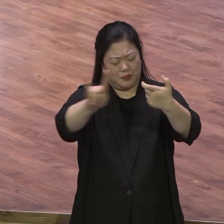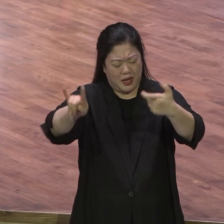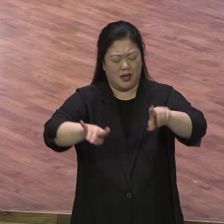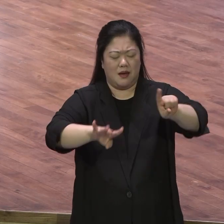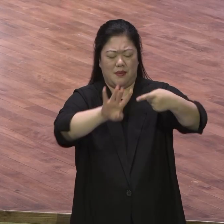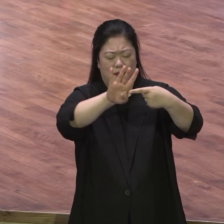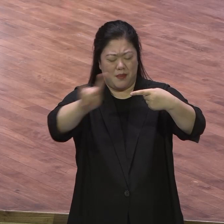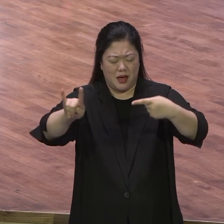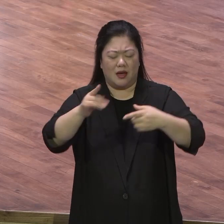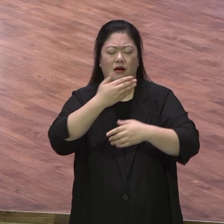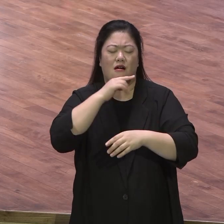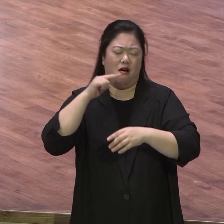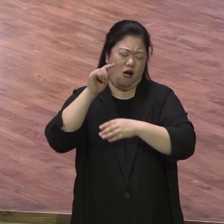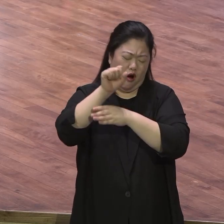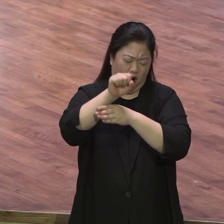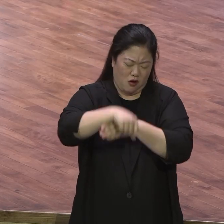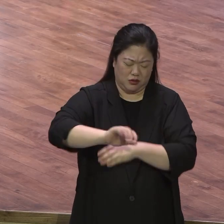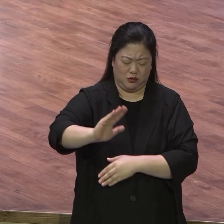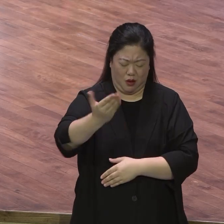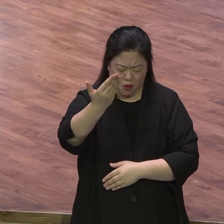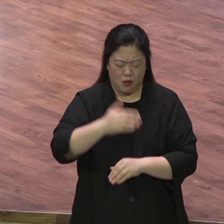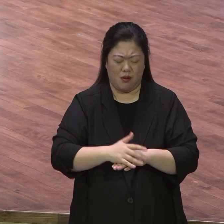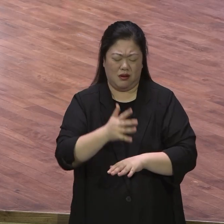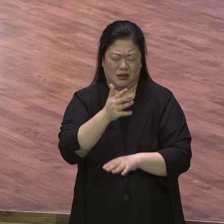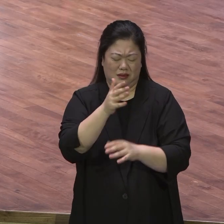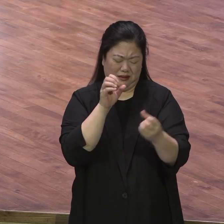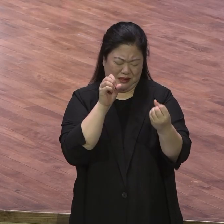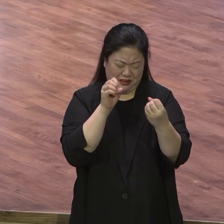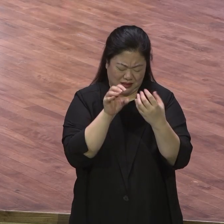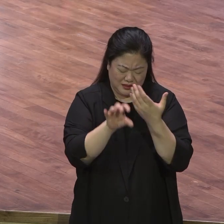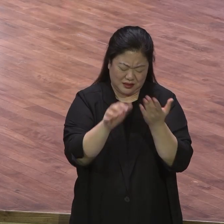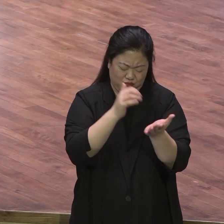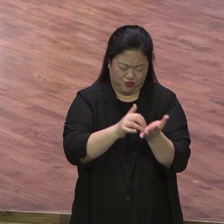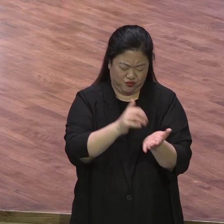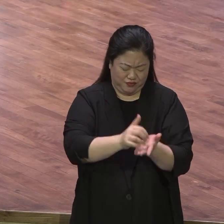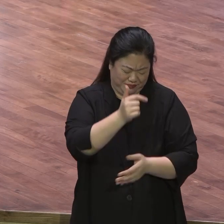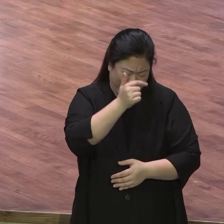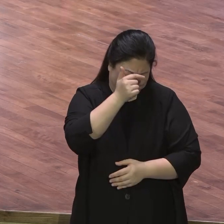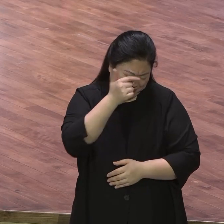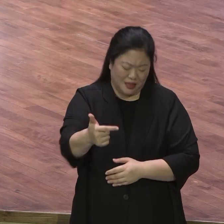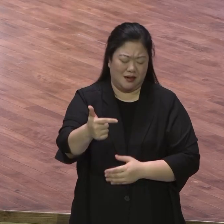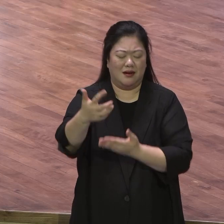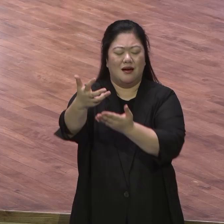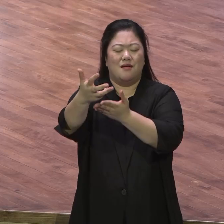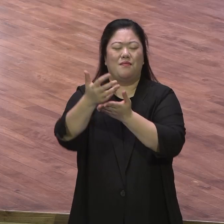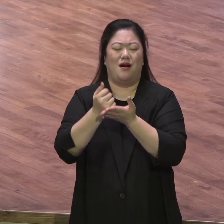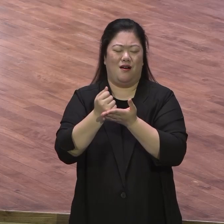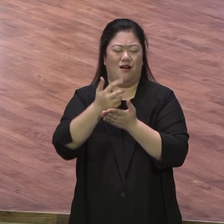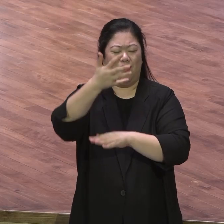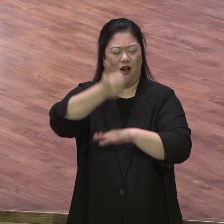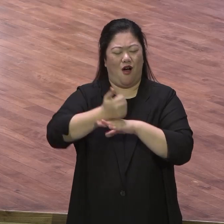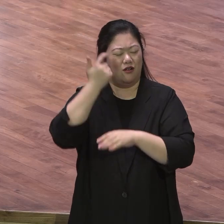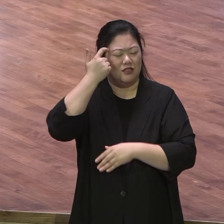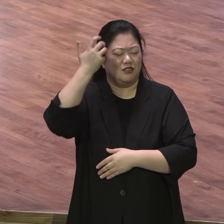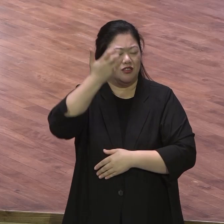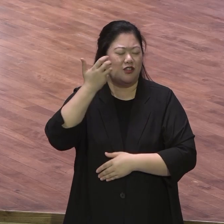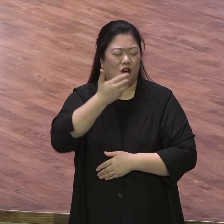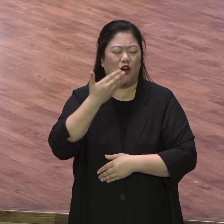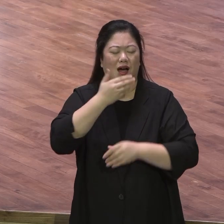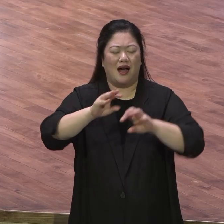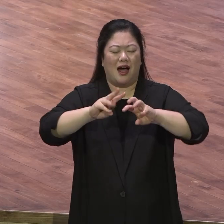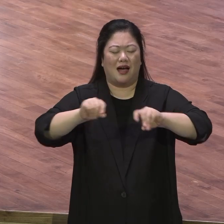변화되어져서 많은 응답들을 하나님이 예배해 놓으신 영적 가난 땅을 차지하는 지혜로운